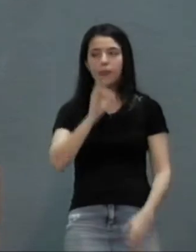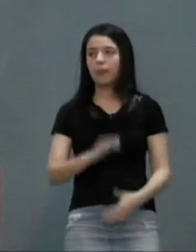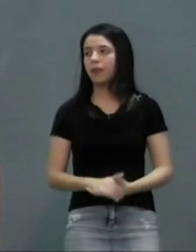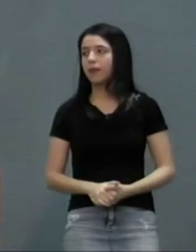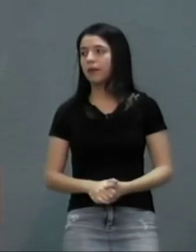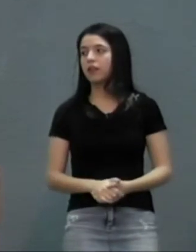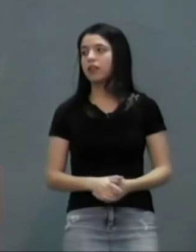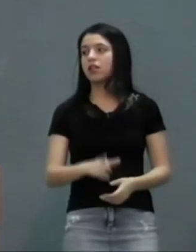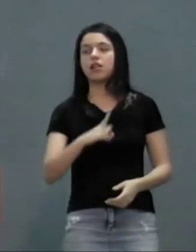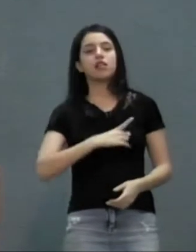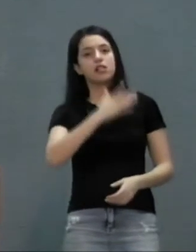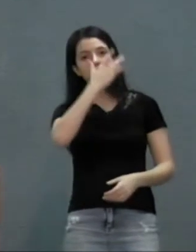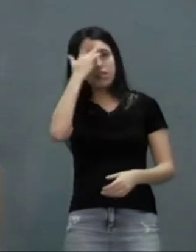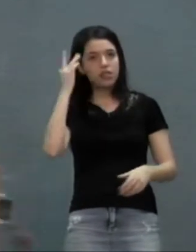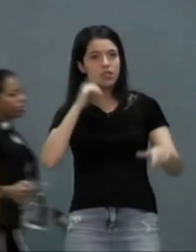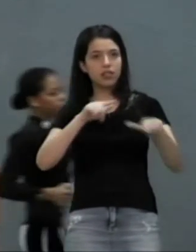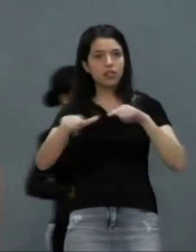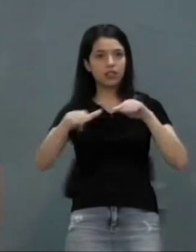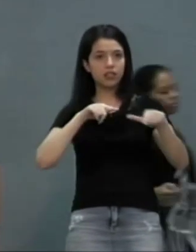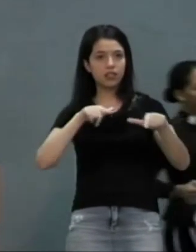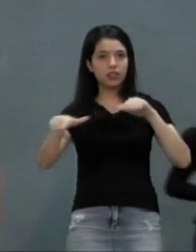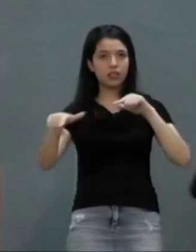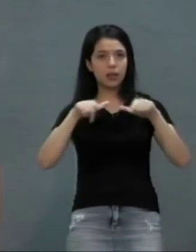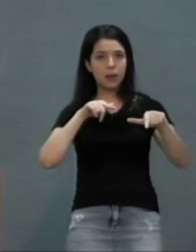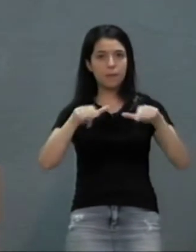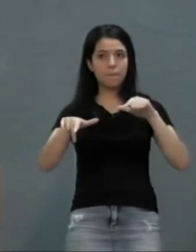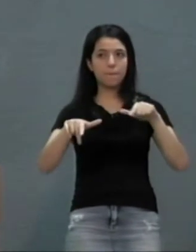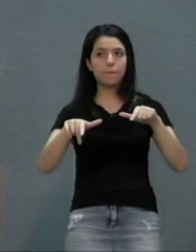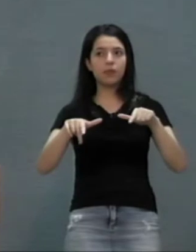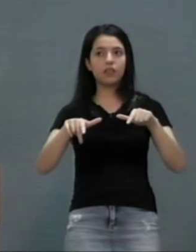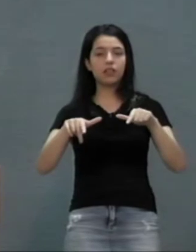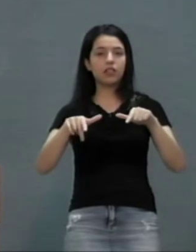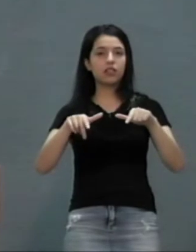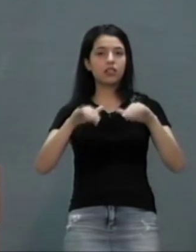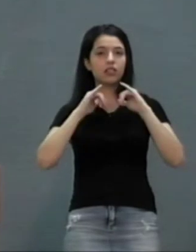trabalhadores que estavam naquele momento qual o motivo que estava sendo colocado só terra.